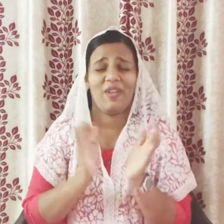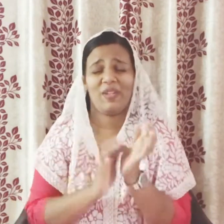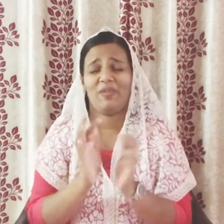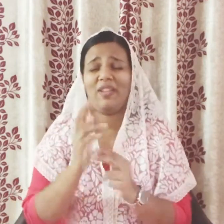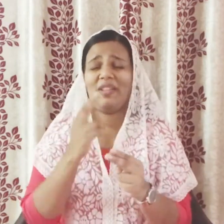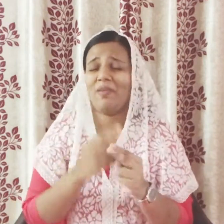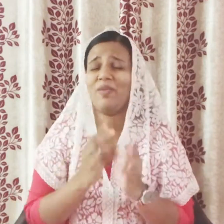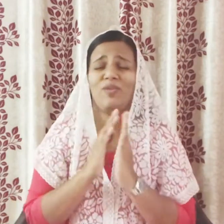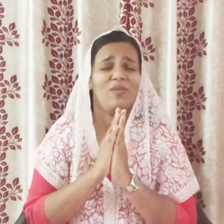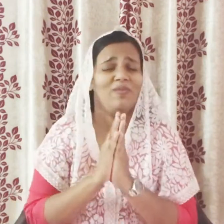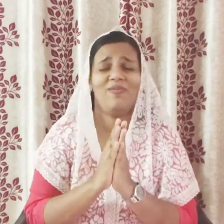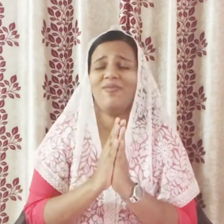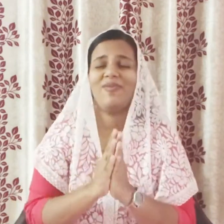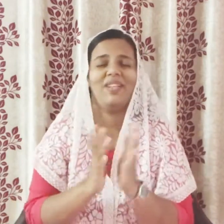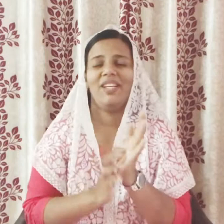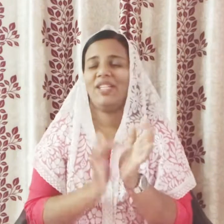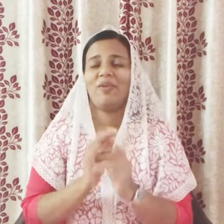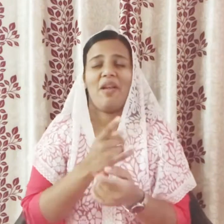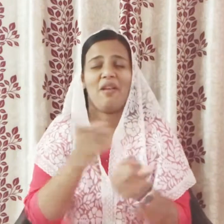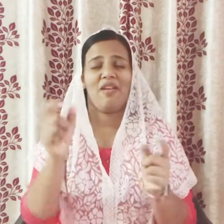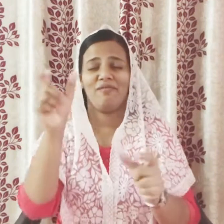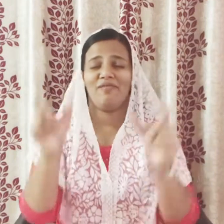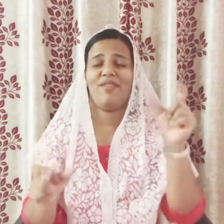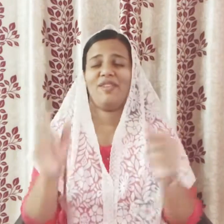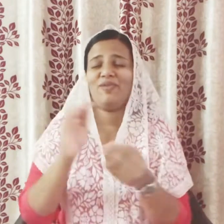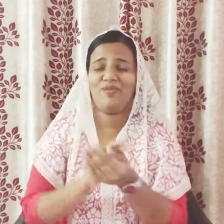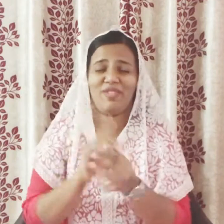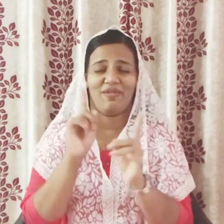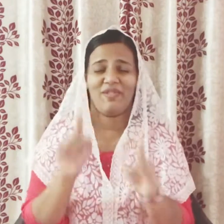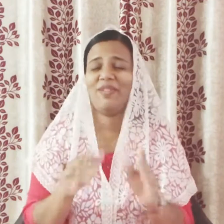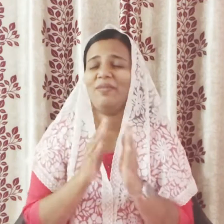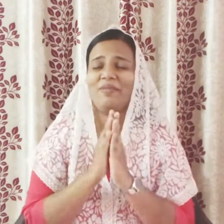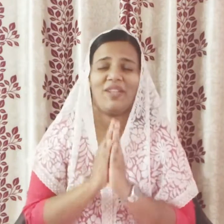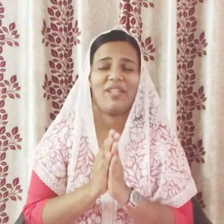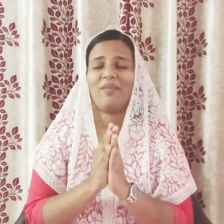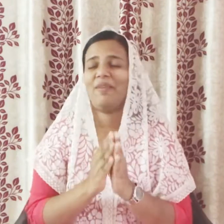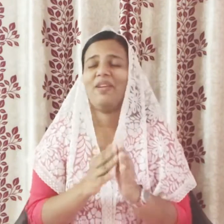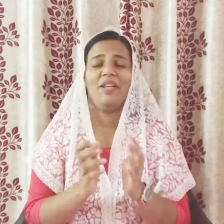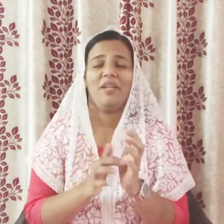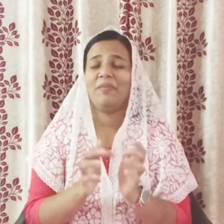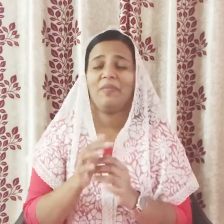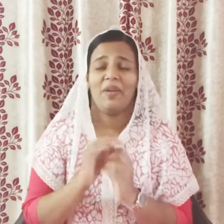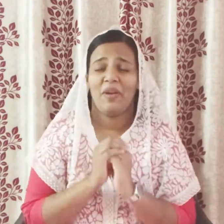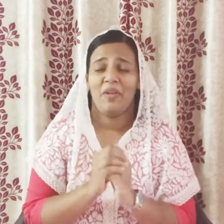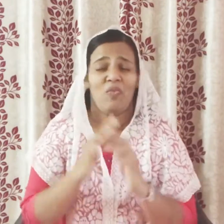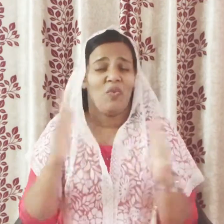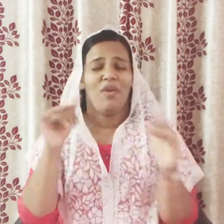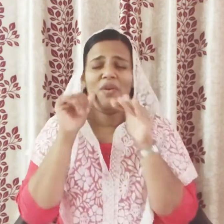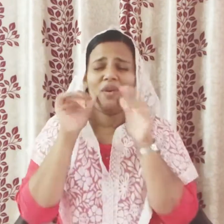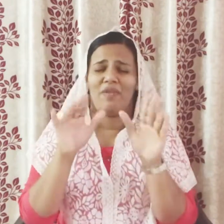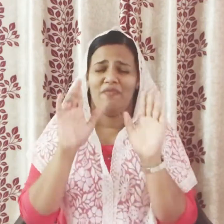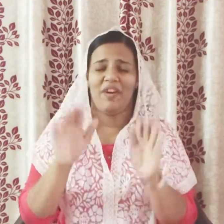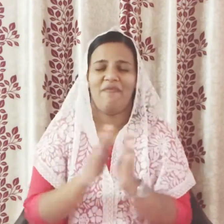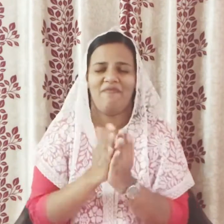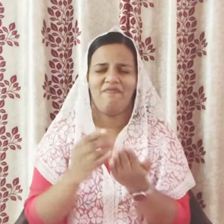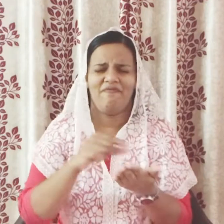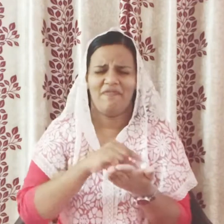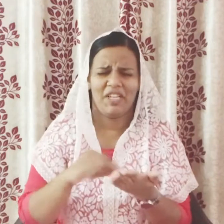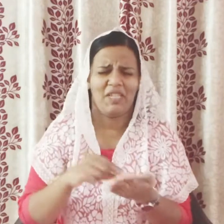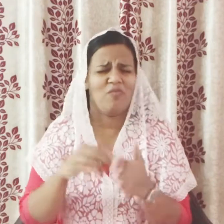ക്രിസ്തുവിൻ്റെ നാമത്തിൽ ഞങ്ങൾ ചോദിക്കുന്നു. കർത്താവ് തന്നെ ജനത്തിന് സംരക്ഷണം കൊടുക്കുന്നതിനായി സ്തോത്രം. ഒന്ന് കർത്താവെ ആരാധന ഏറ്റവും അനുഗ്രഹമാകണമേ, വചന ശുശ്രൂഷ